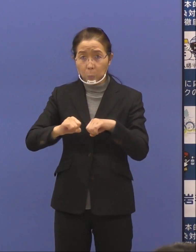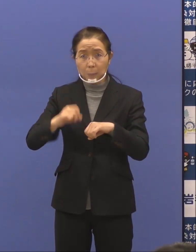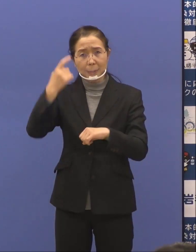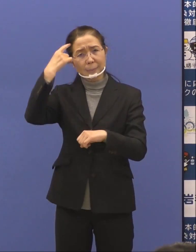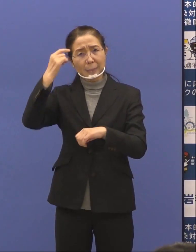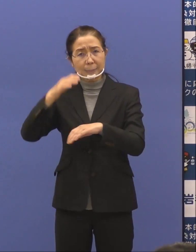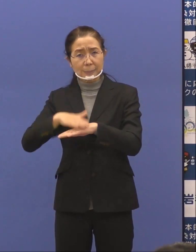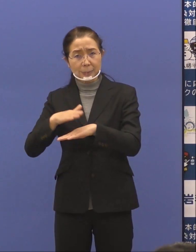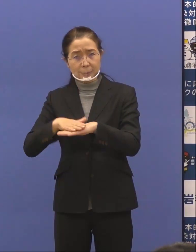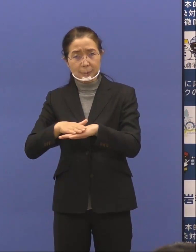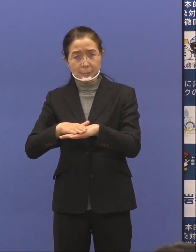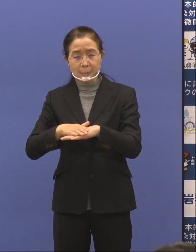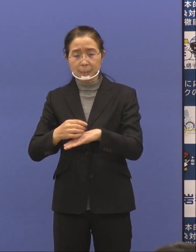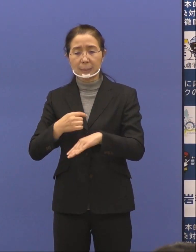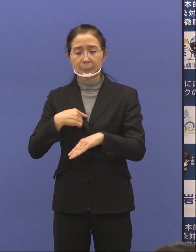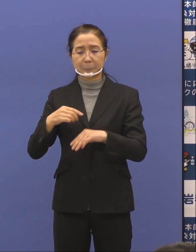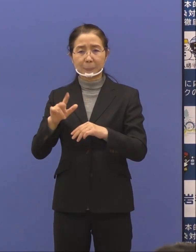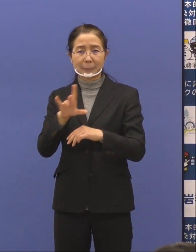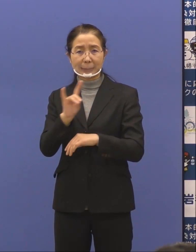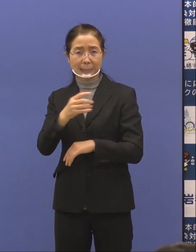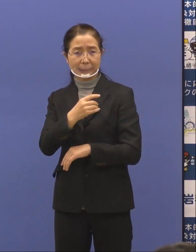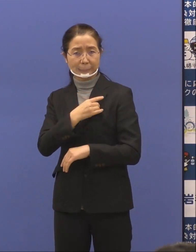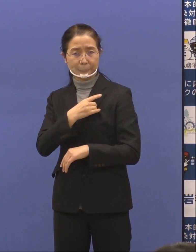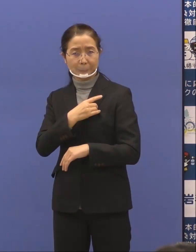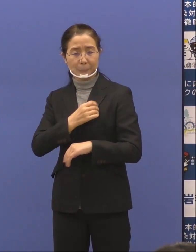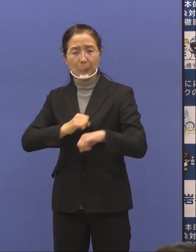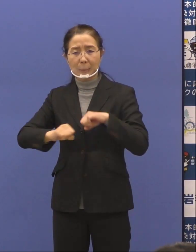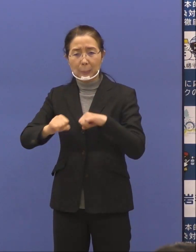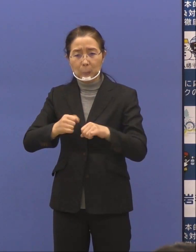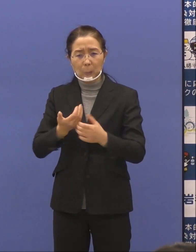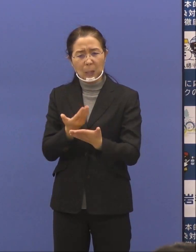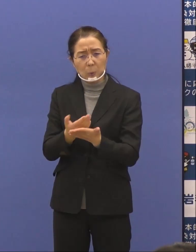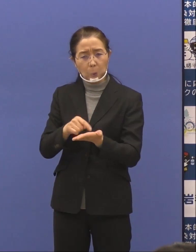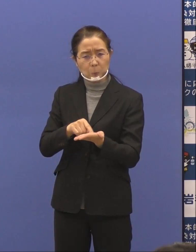考え方がこう問われるということはあるんですけれども、まあ、今は